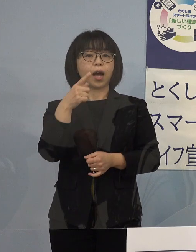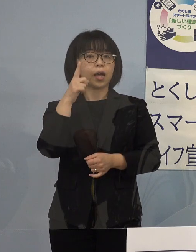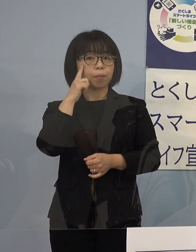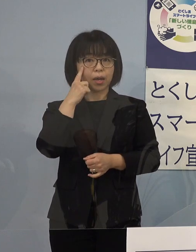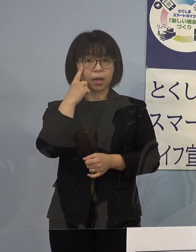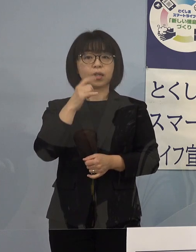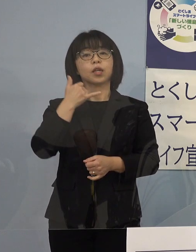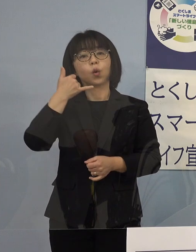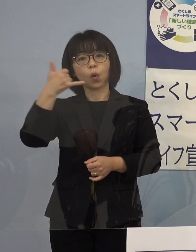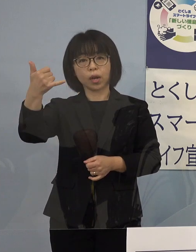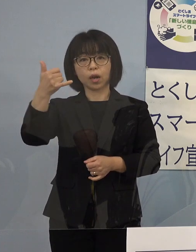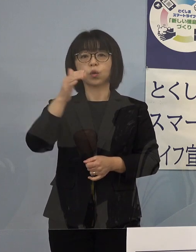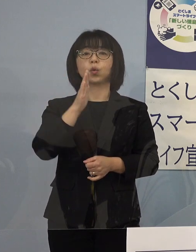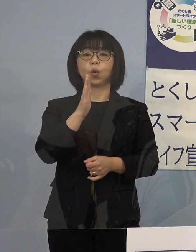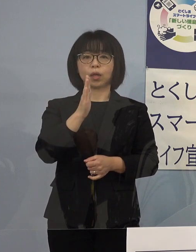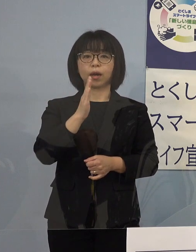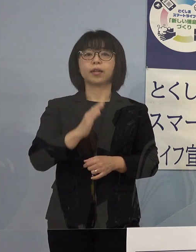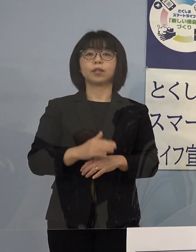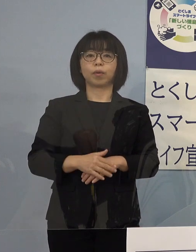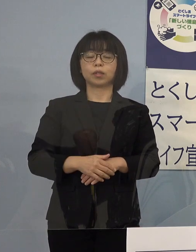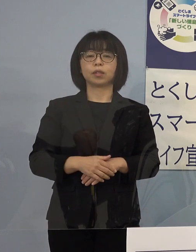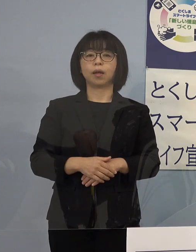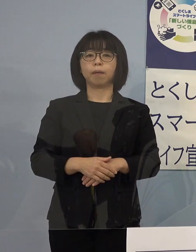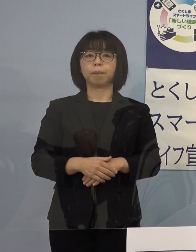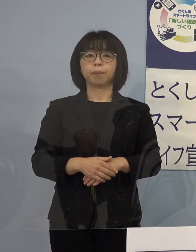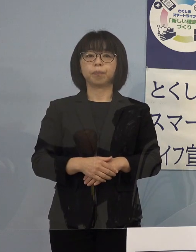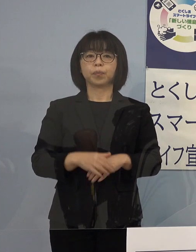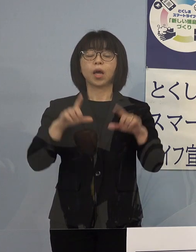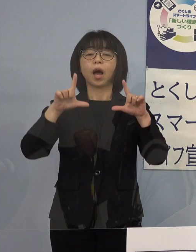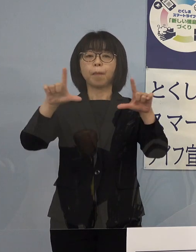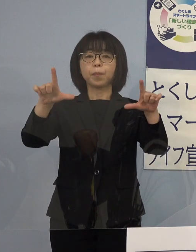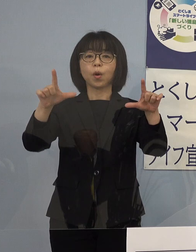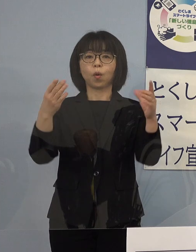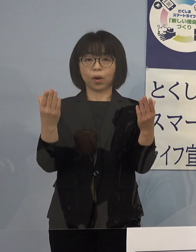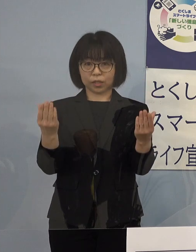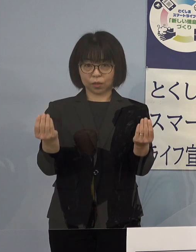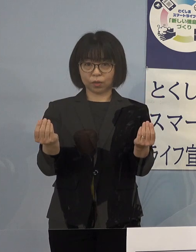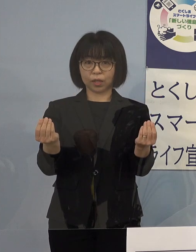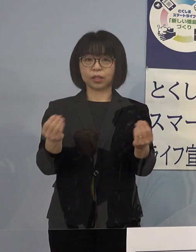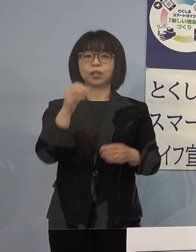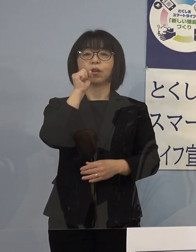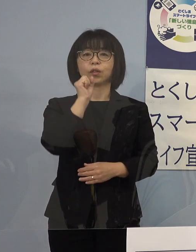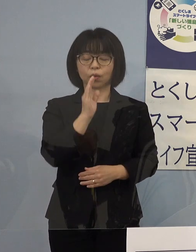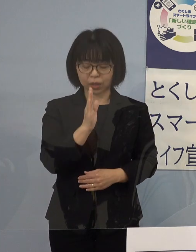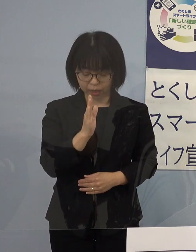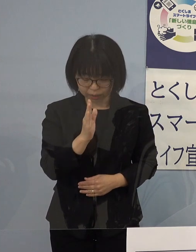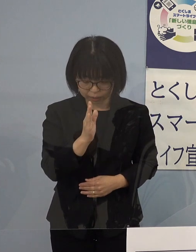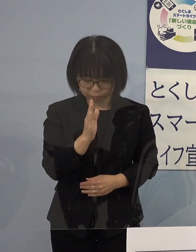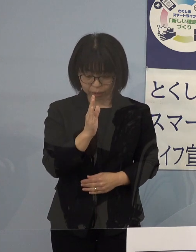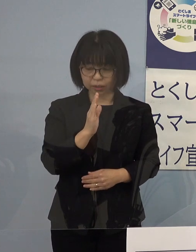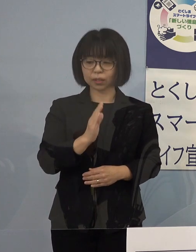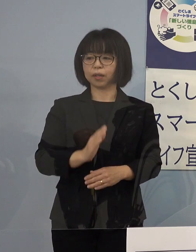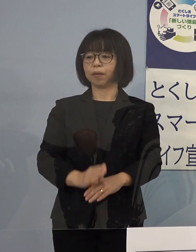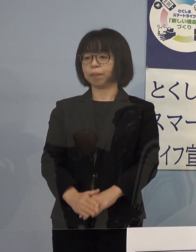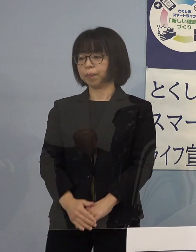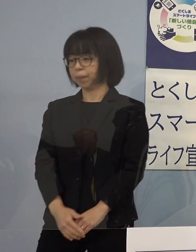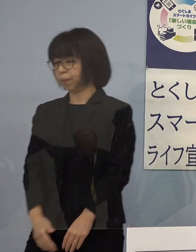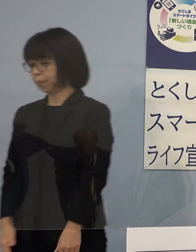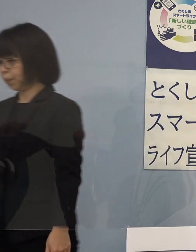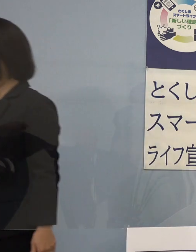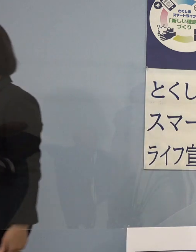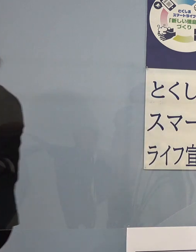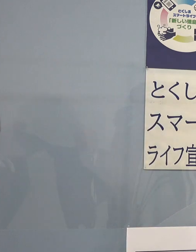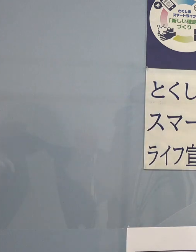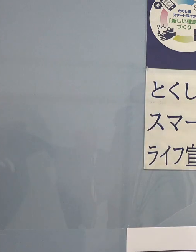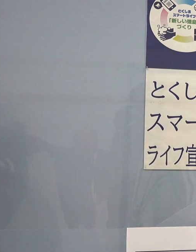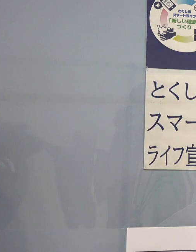連絡をいただければと思います。発表は以上であります。どうぞよろしくお願いをいたします。 あり